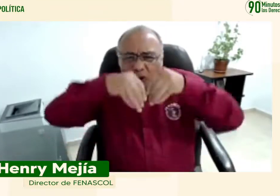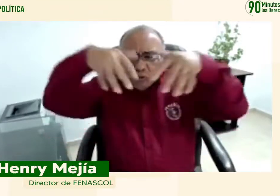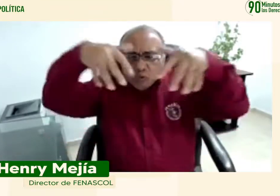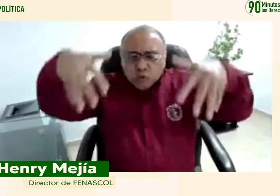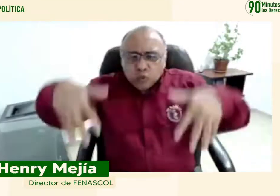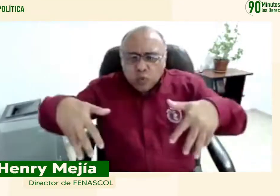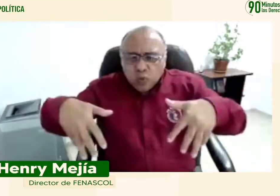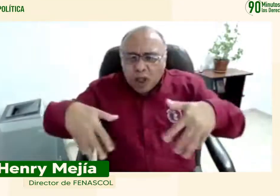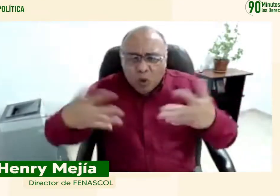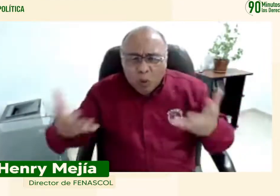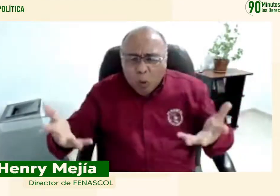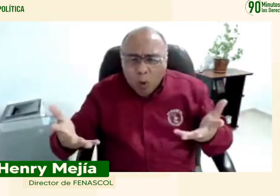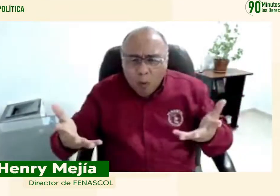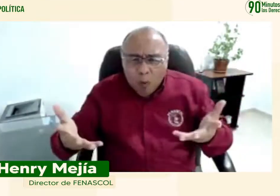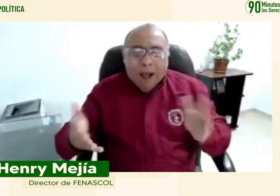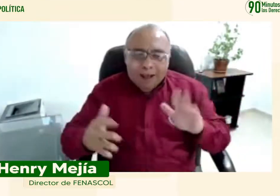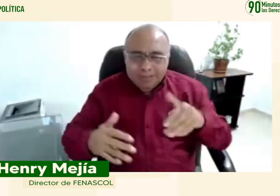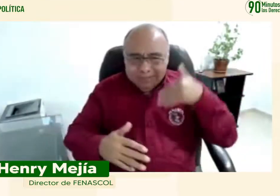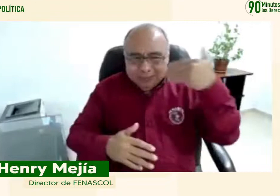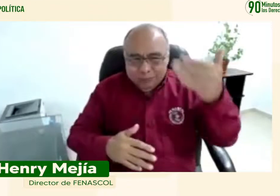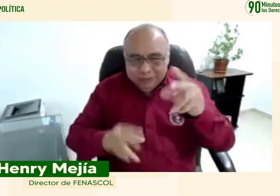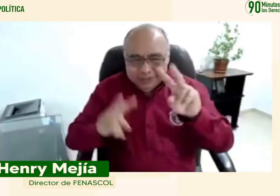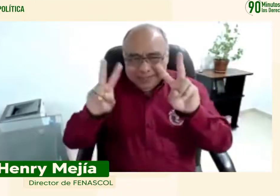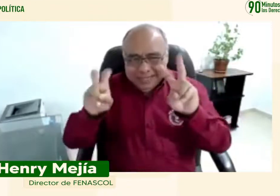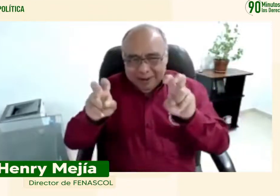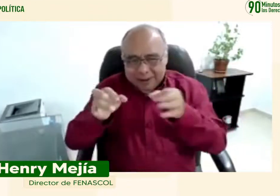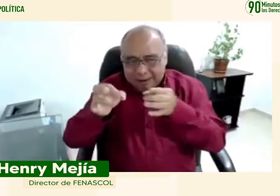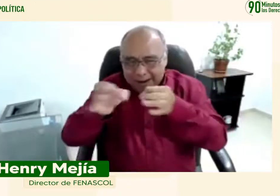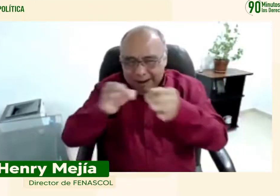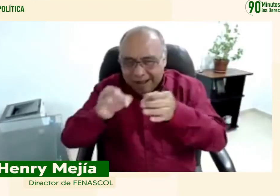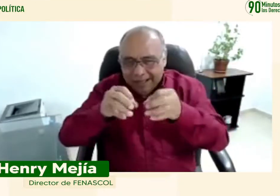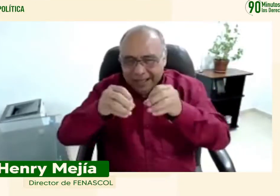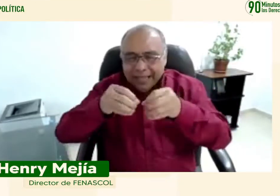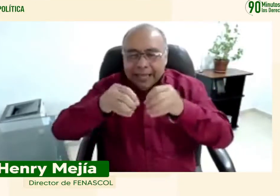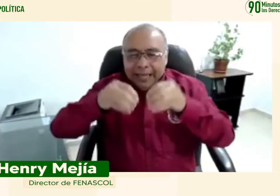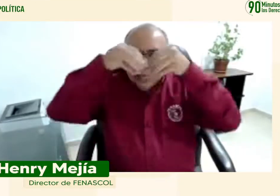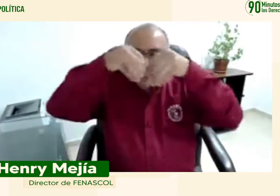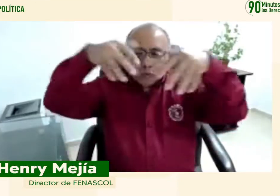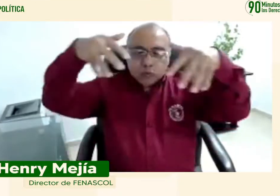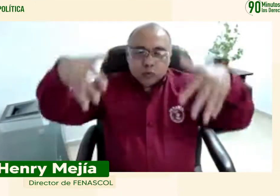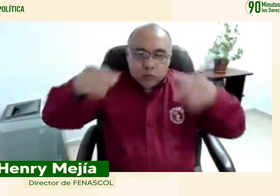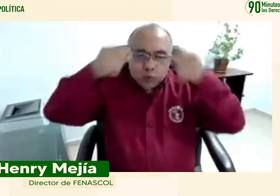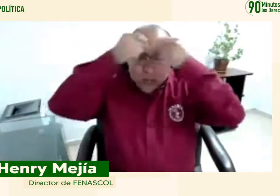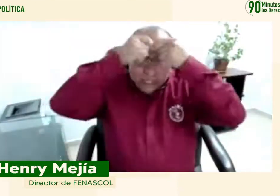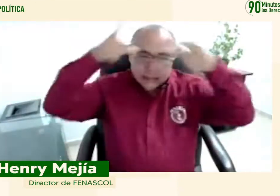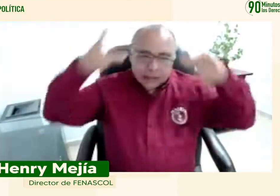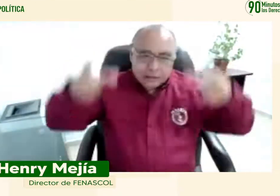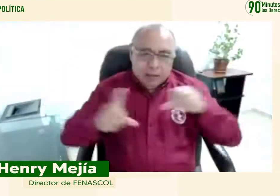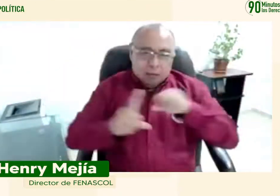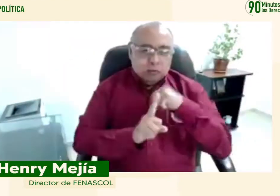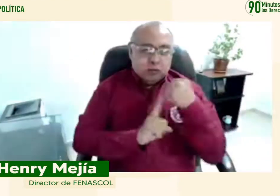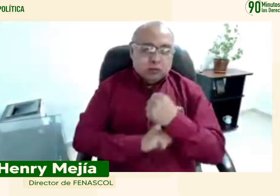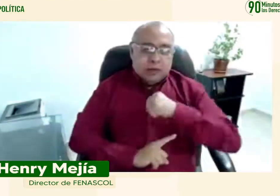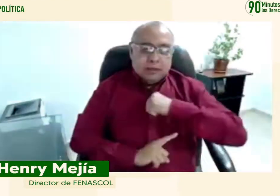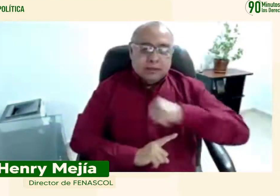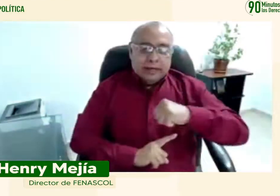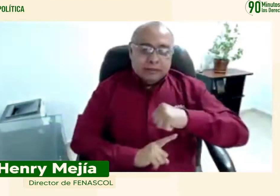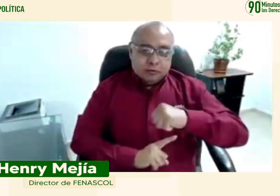social de derecho y tenemos que entender también la estructura y luego hablaremos sobre este tema más a profundidad sobre la estructura del